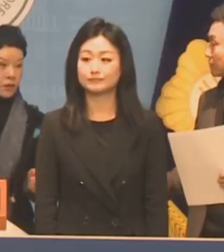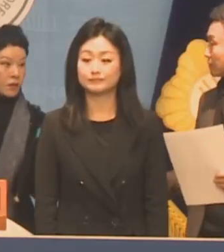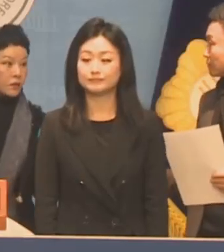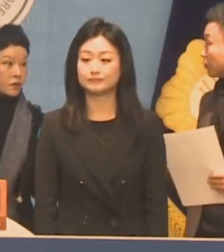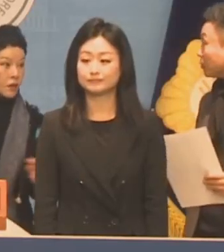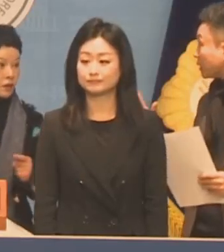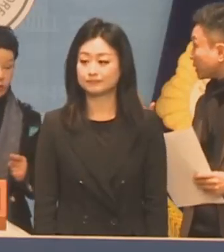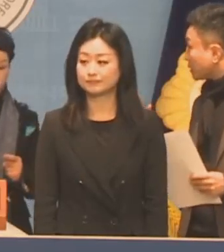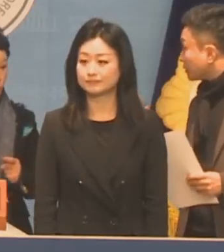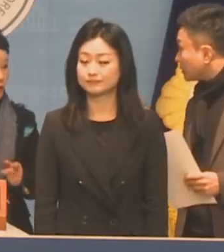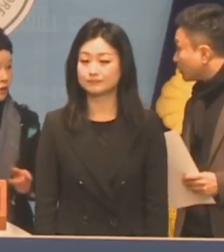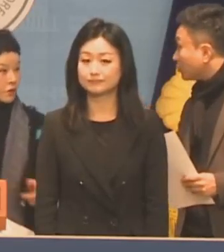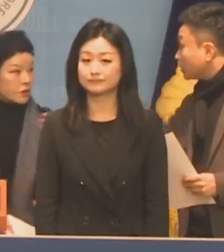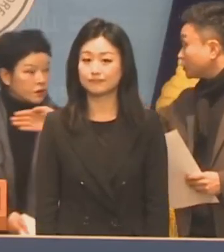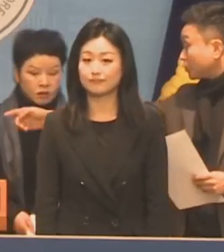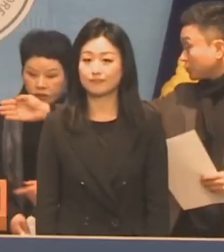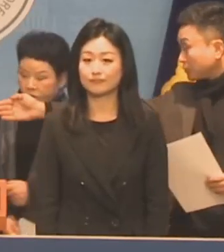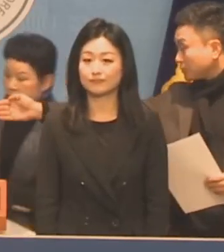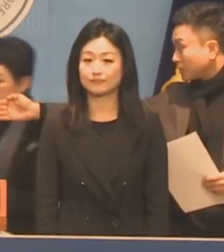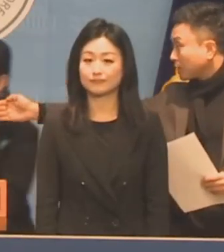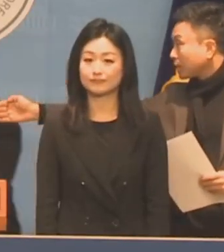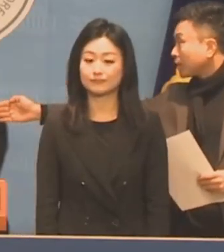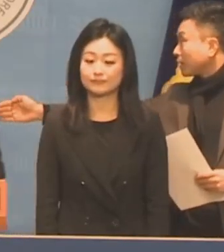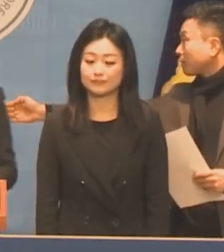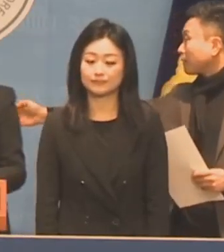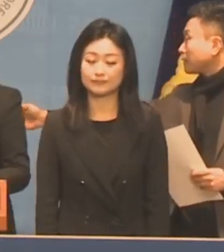자리 어디?